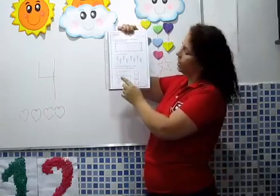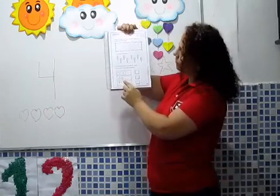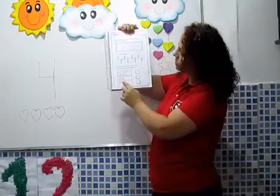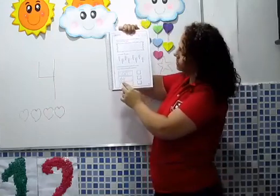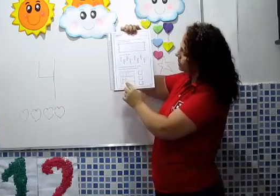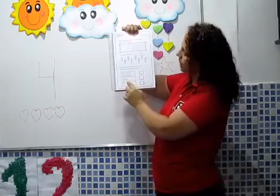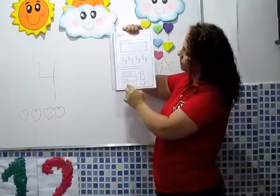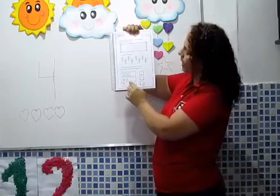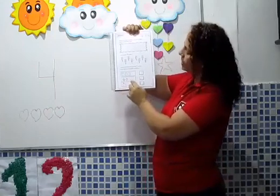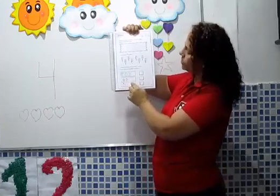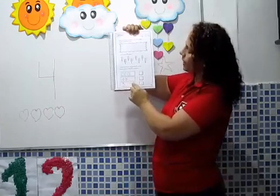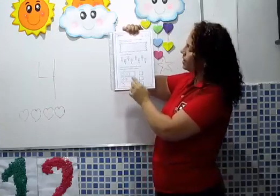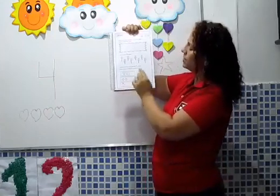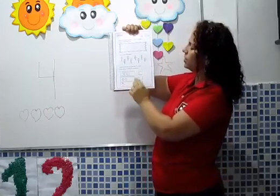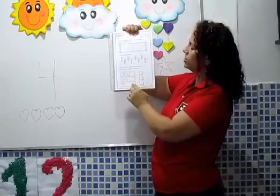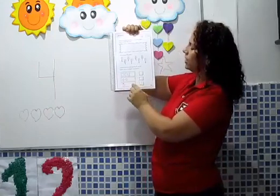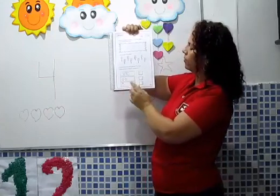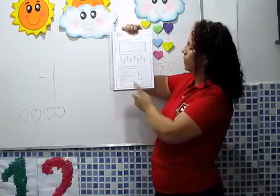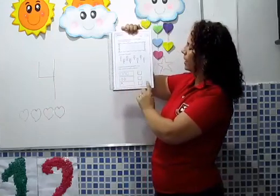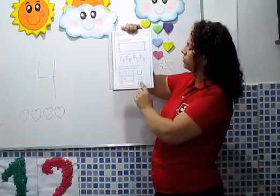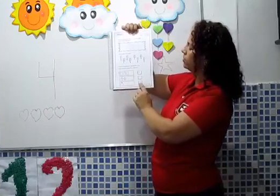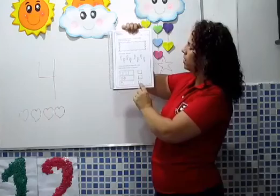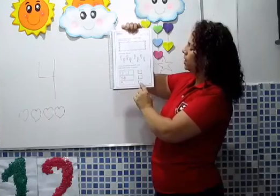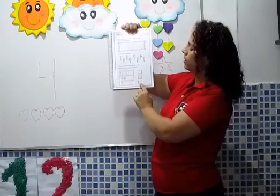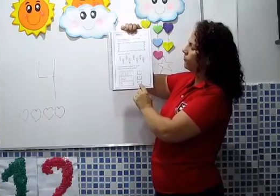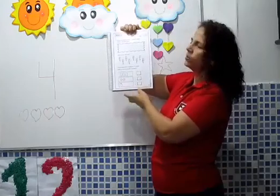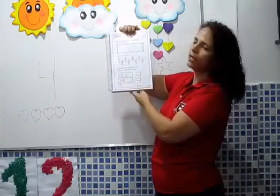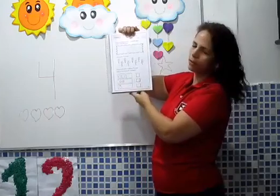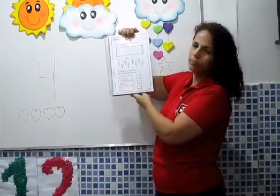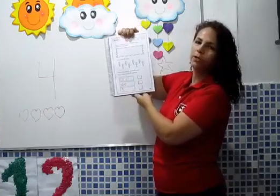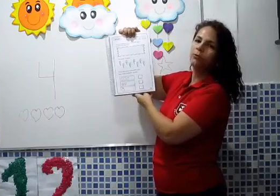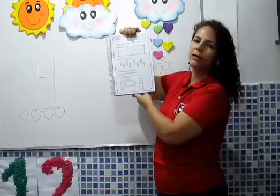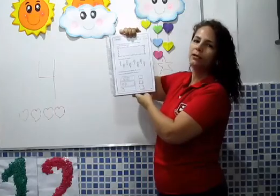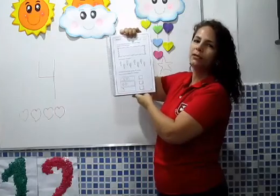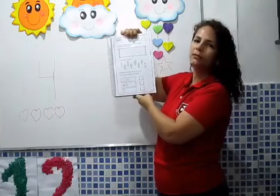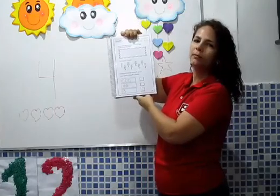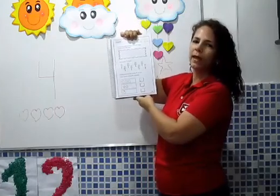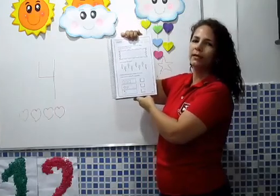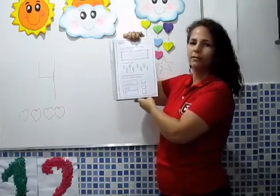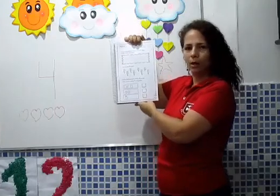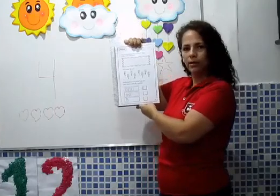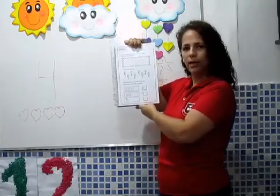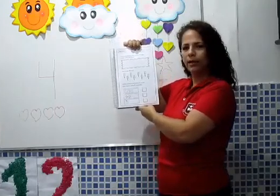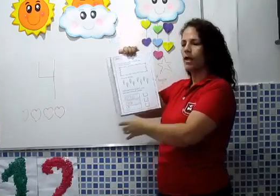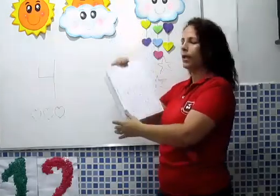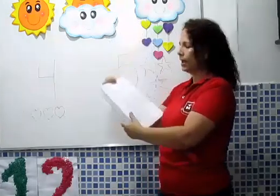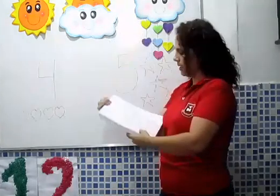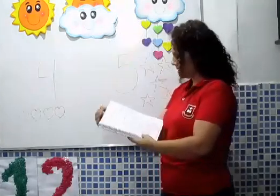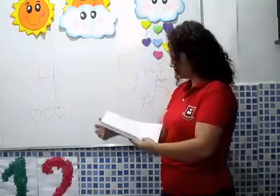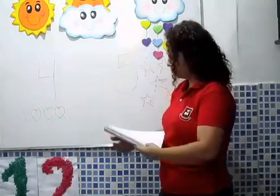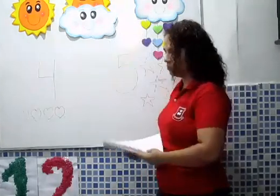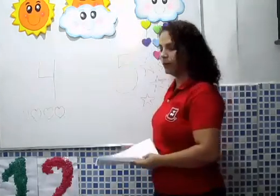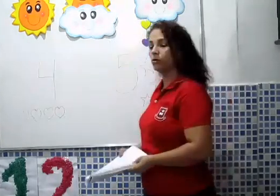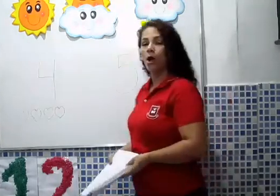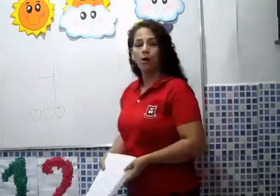Vou desenhar mais peras até chegar ao 4 e vou botar o número 4 aqui também. Tá ok? Esse é o número